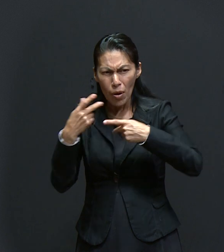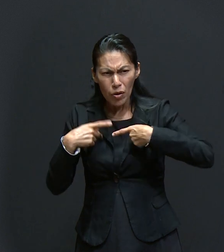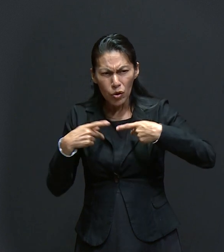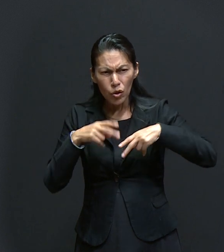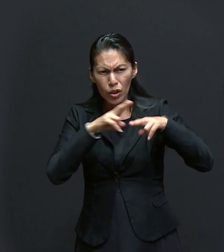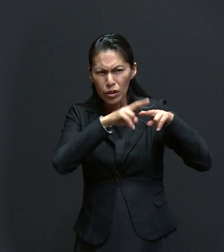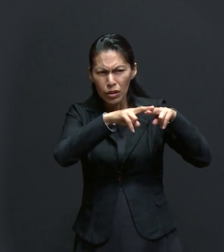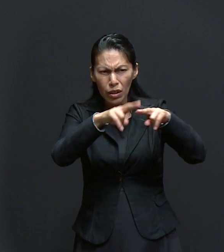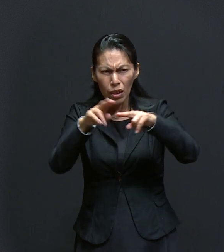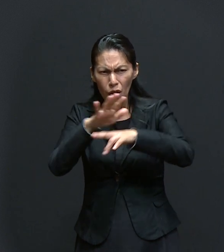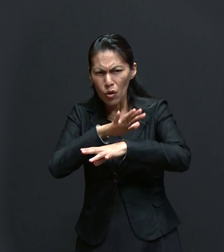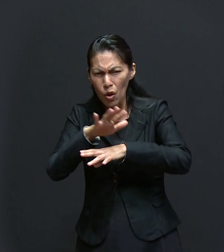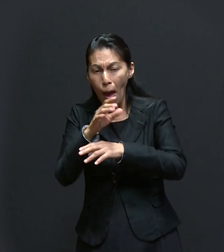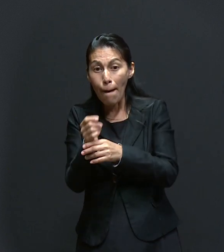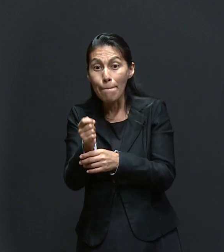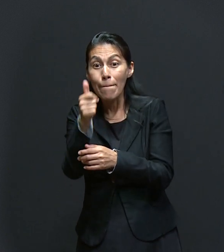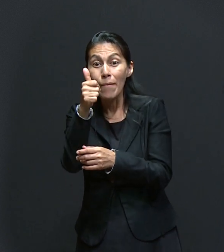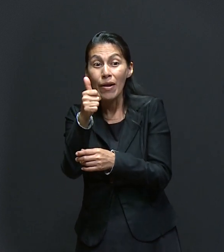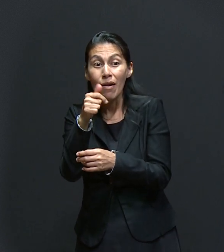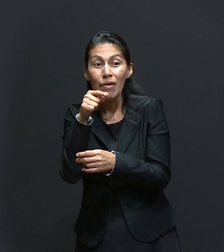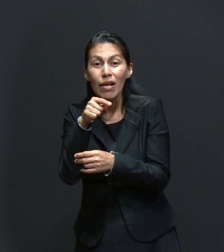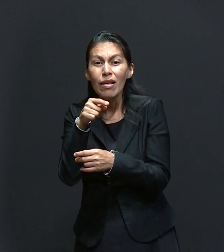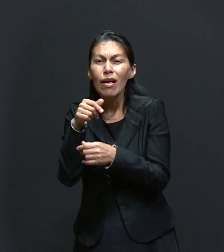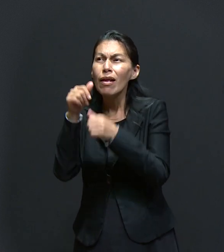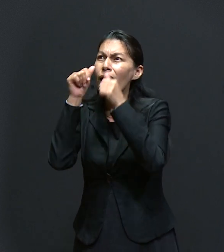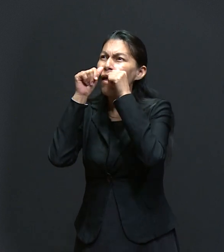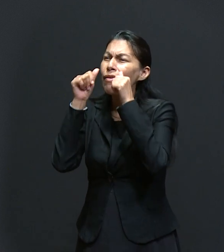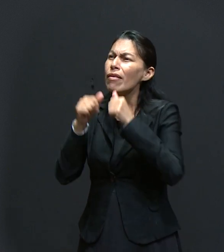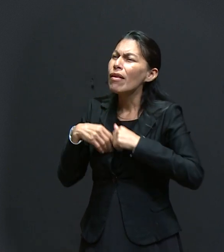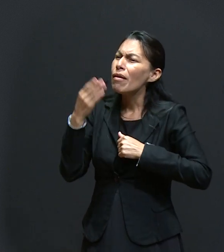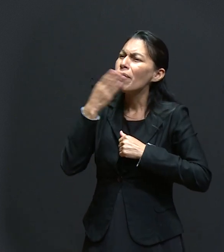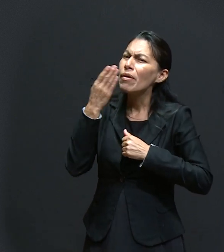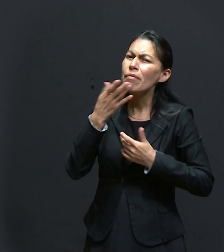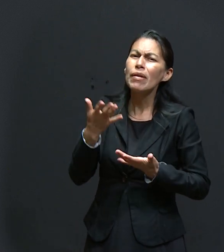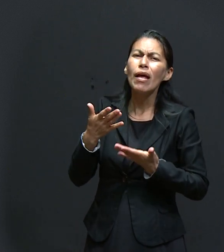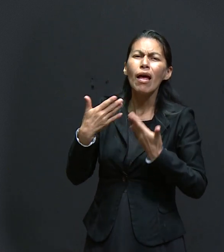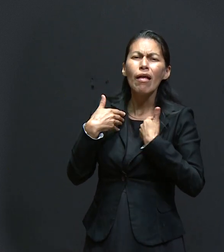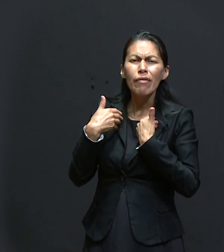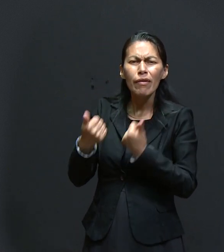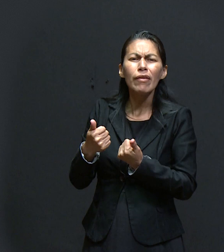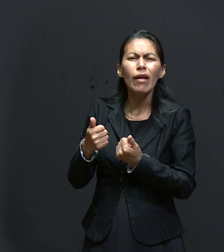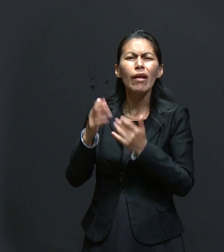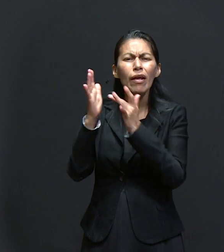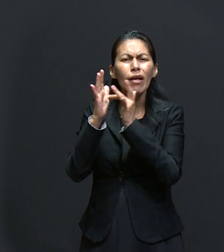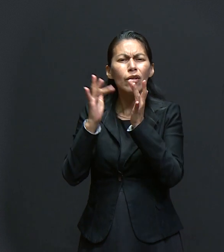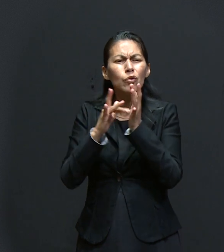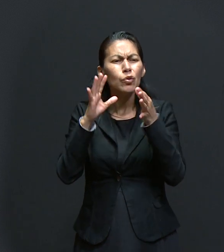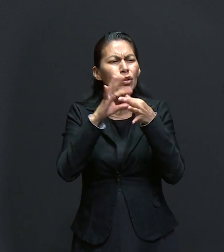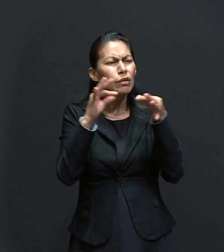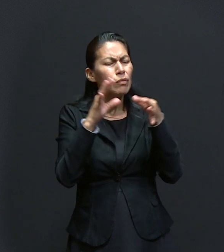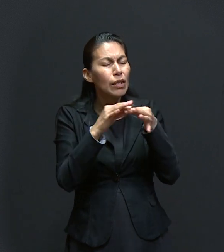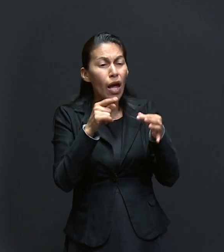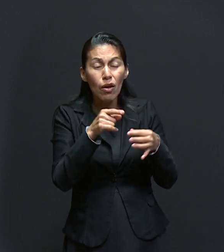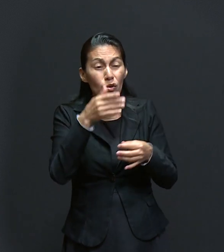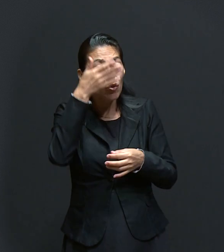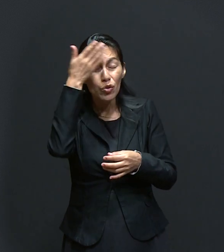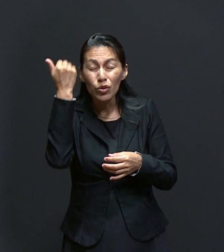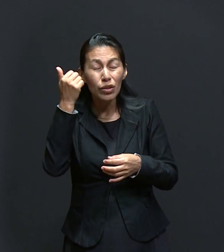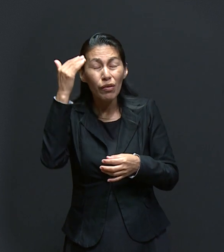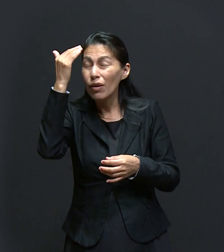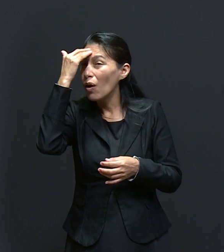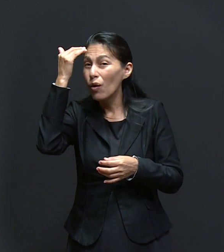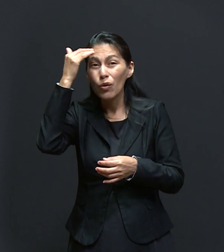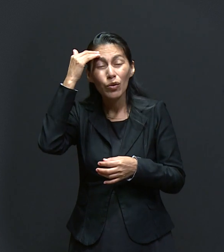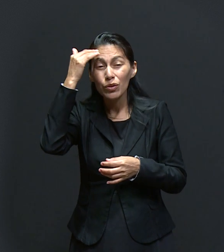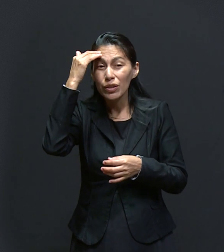puertas de la iglesia porque llegaron para recibir plan diario y también ofrecieron para un espiritual y dice